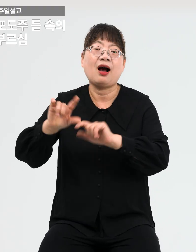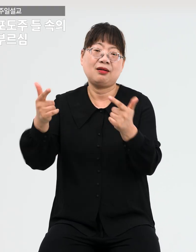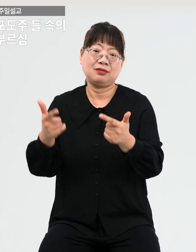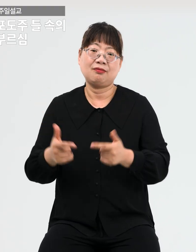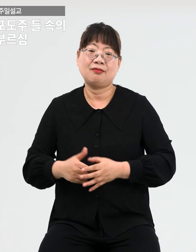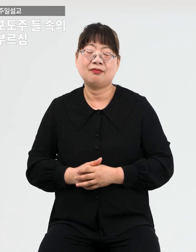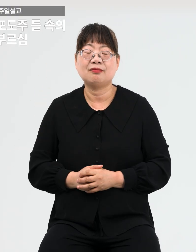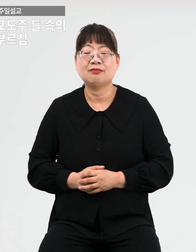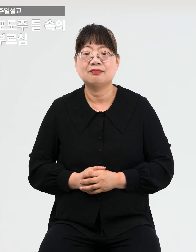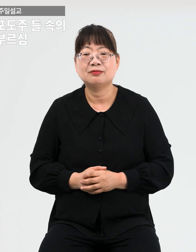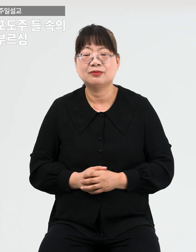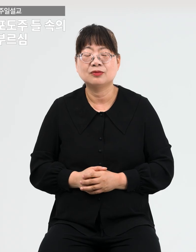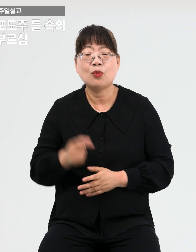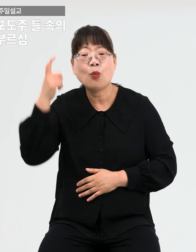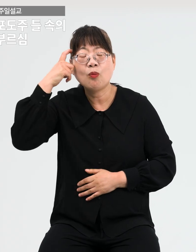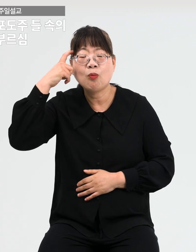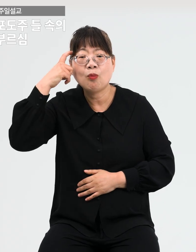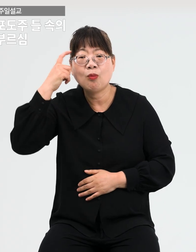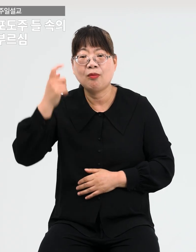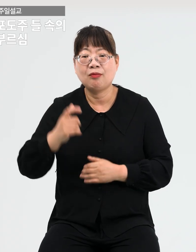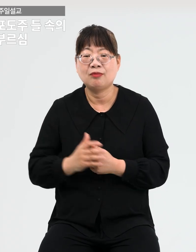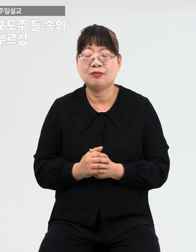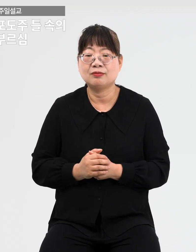매치입니다. 왜?